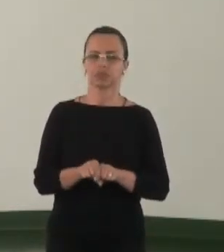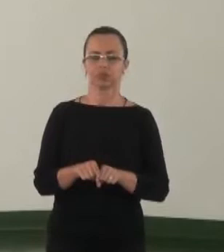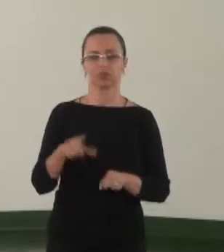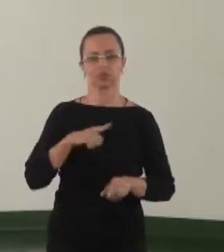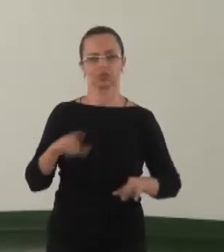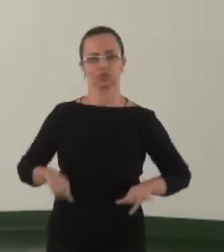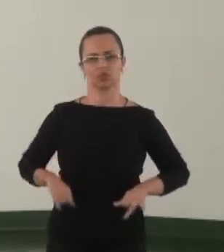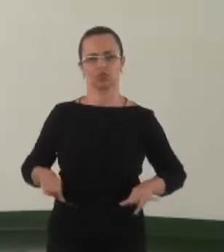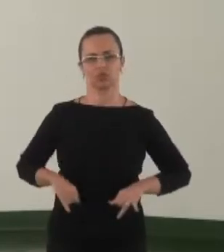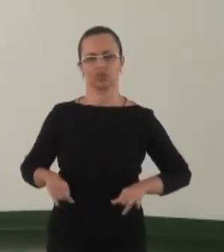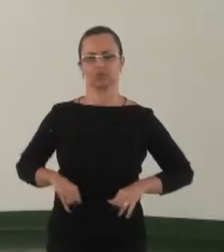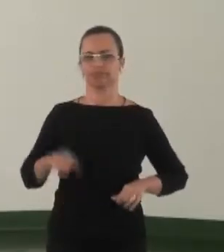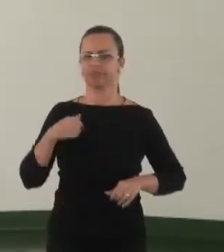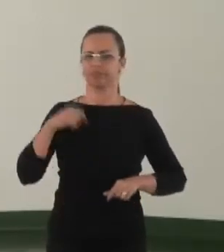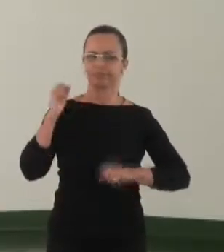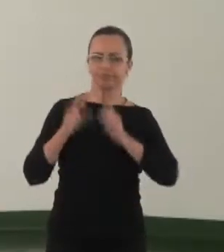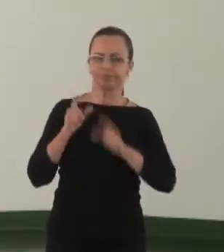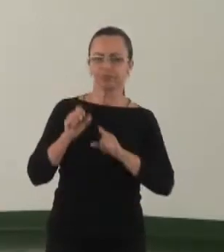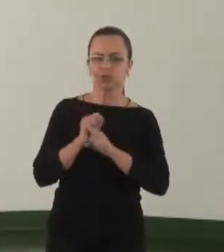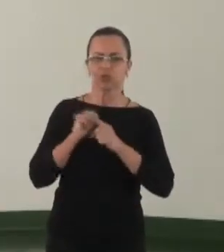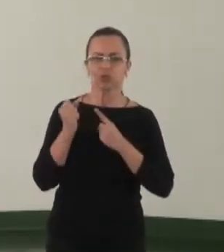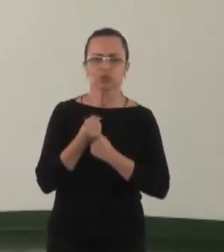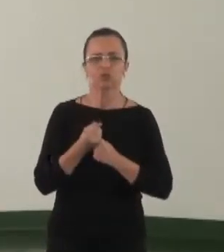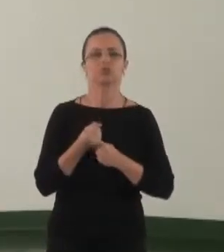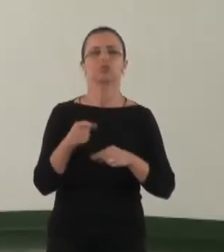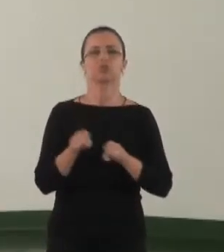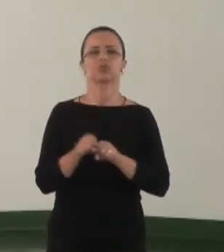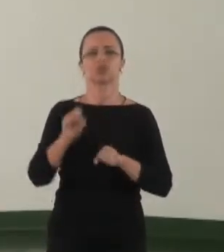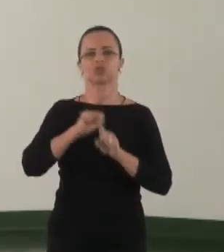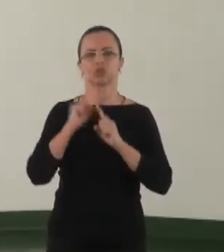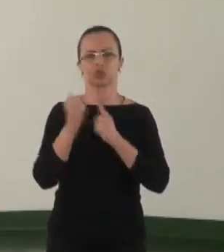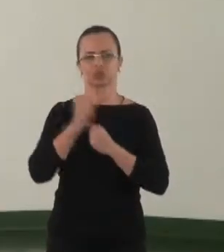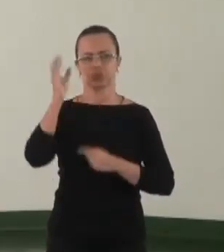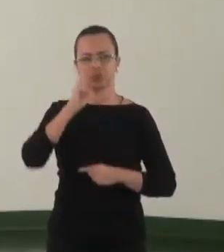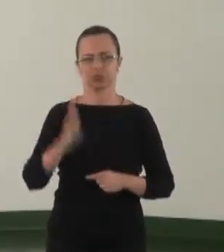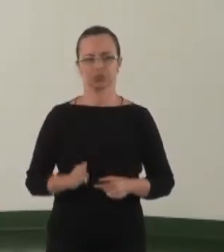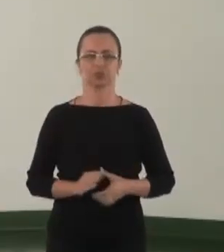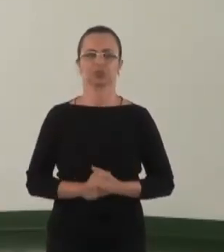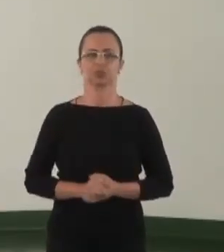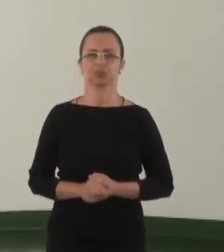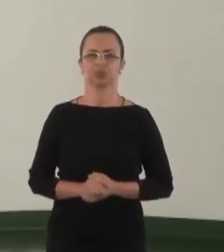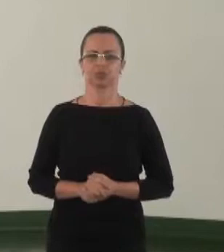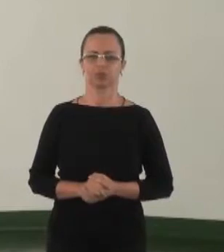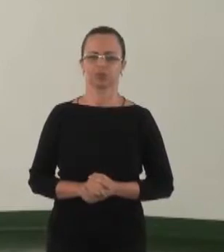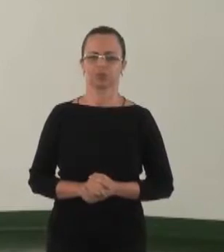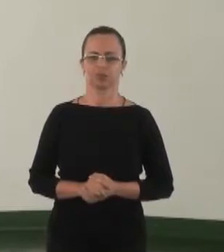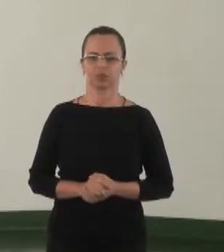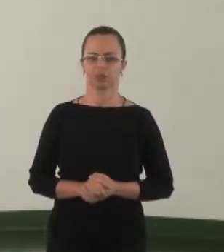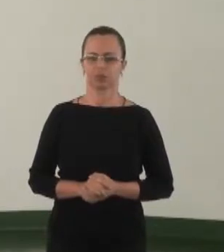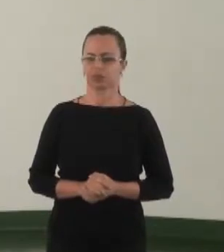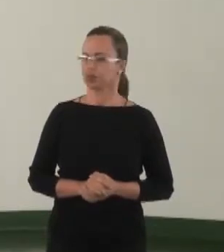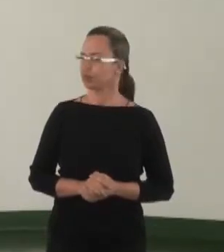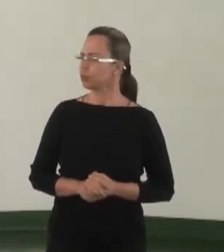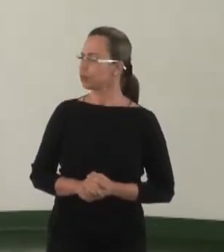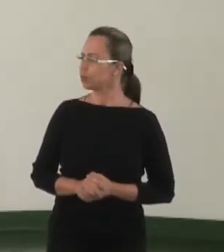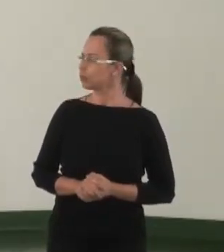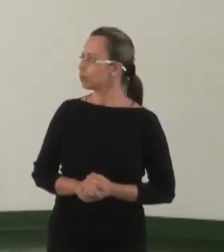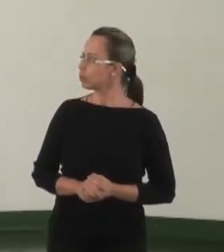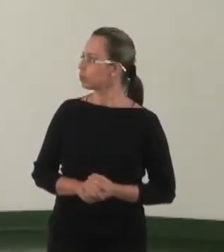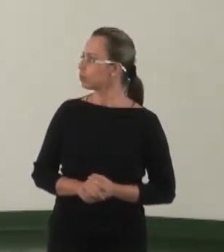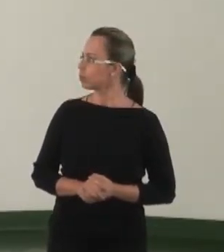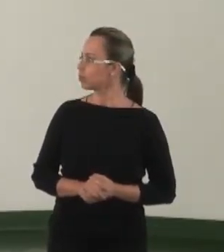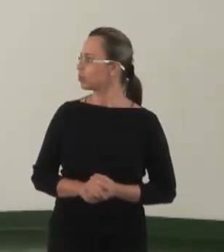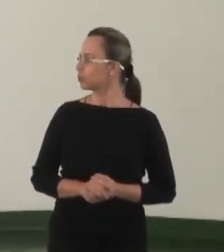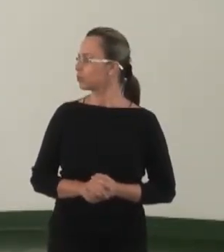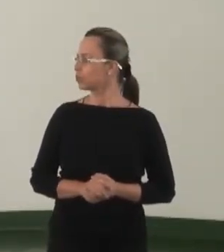tem sofrido depreciação social na sociedade brasileira. Em relação ao genocídio da população... Ixi, faltou